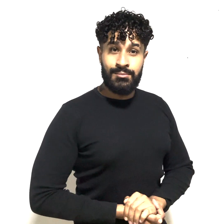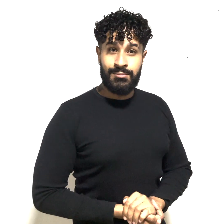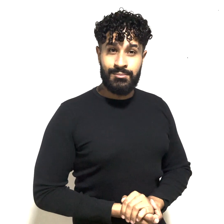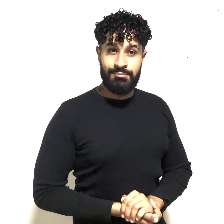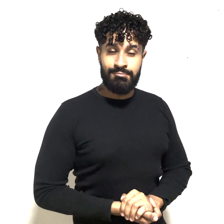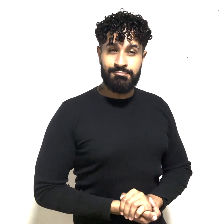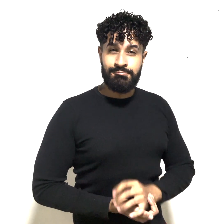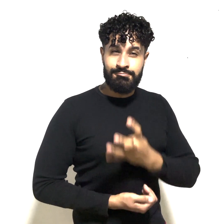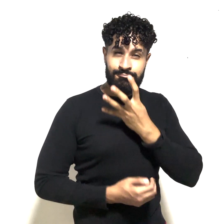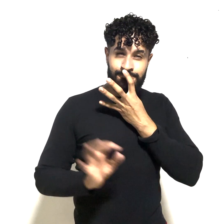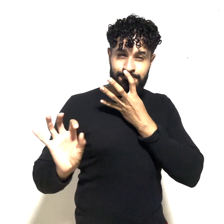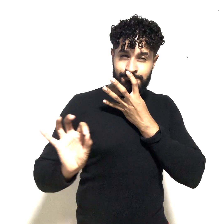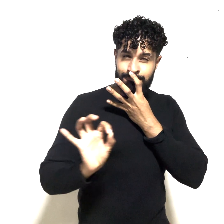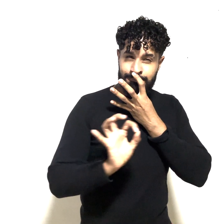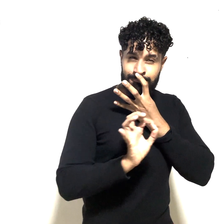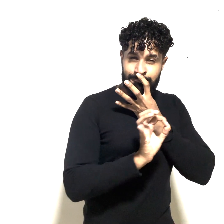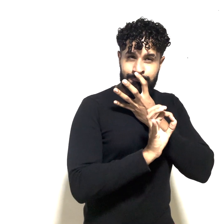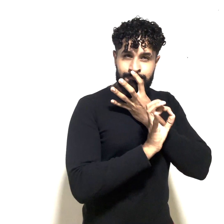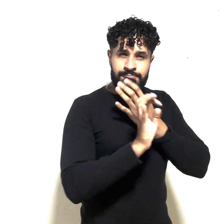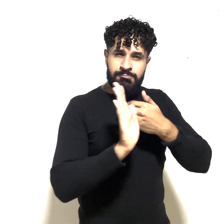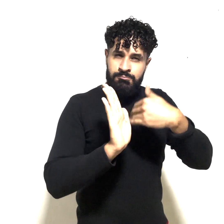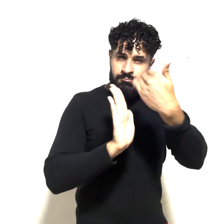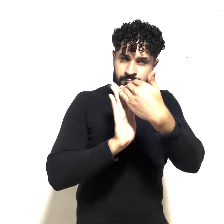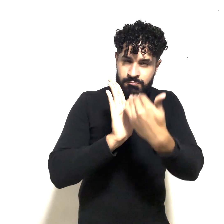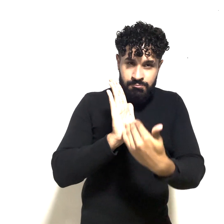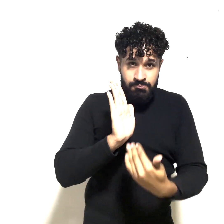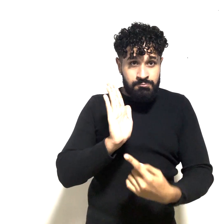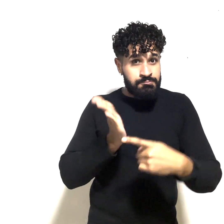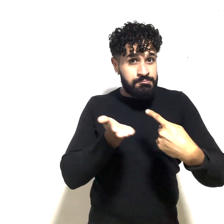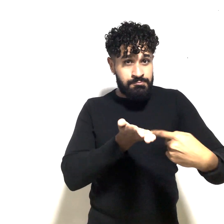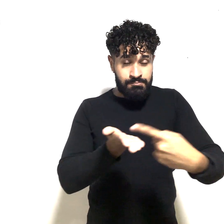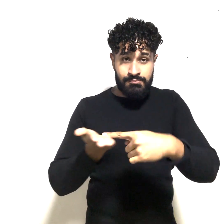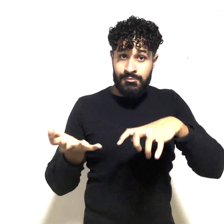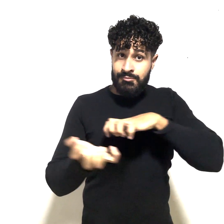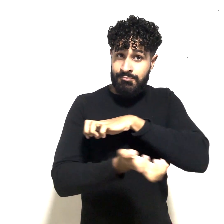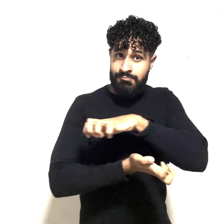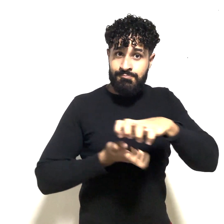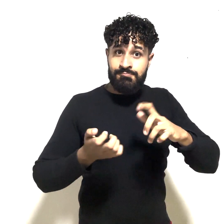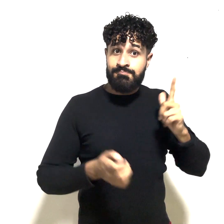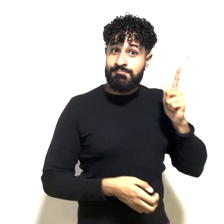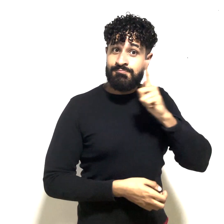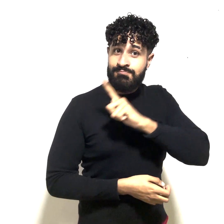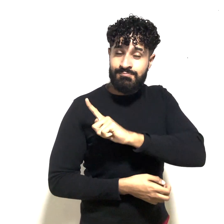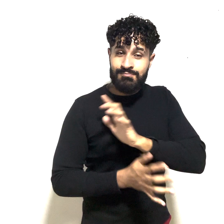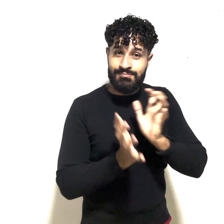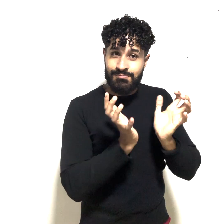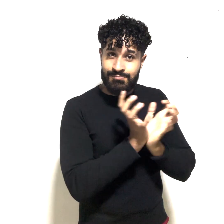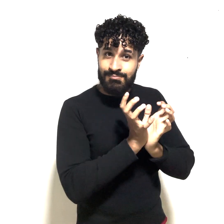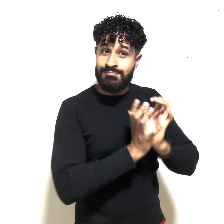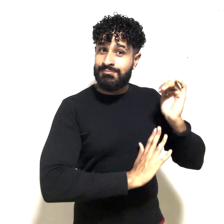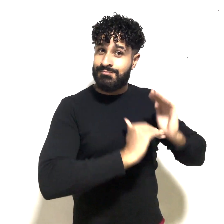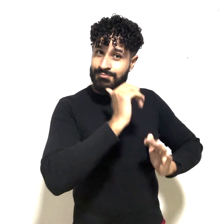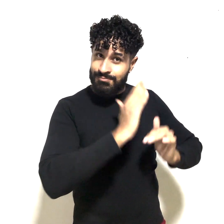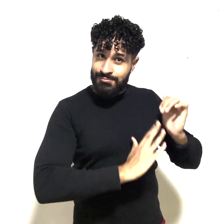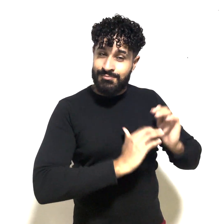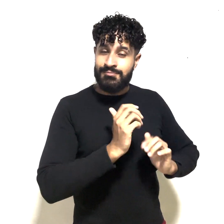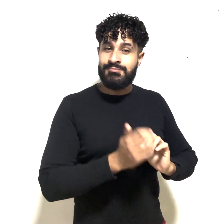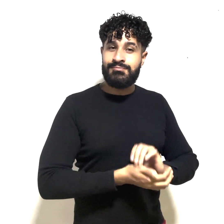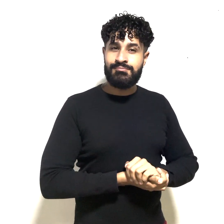acompanhe os pontos de acordo de greve conquistados pela categoria A greve